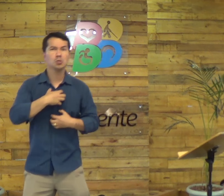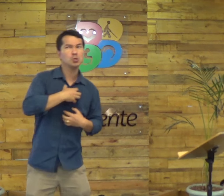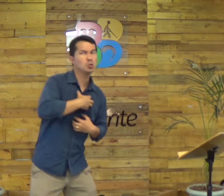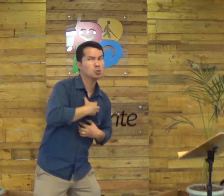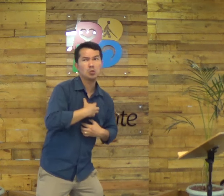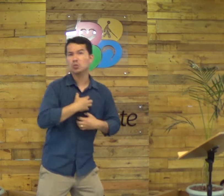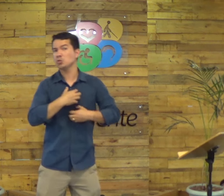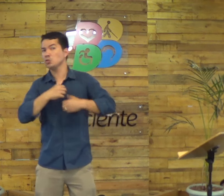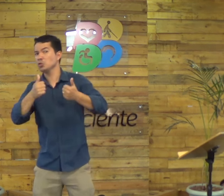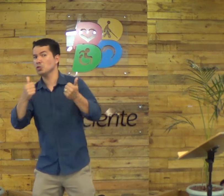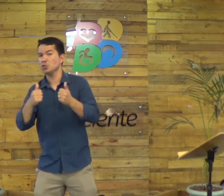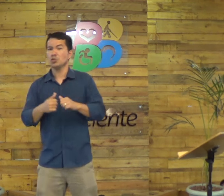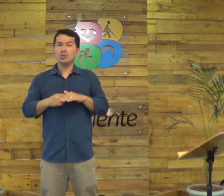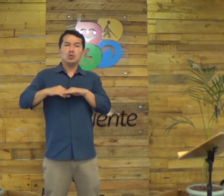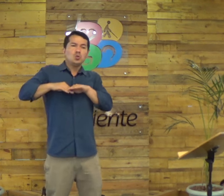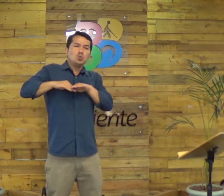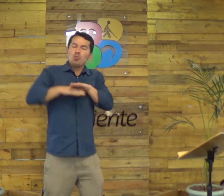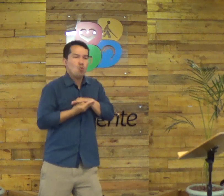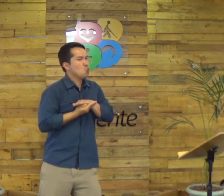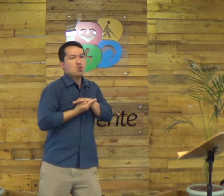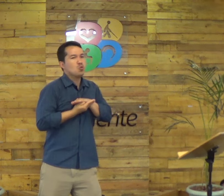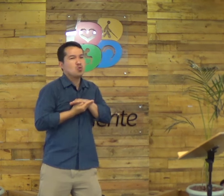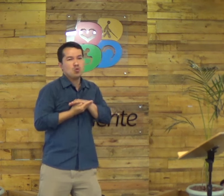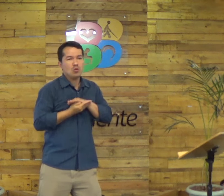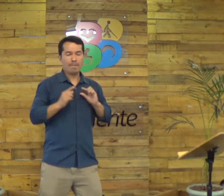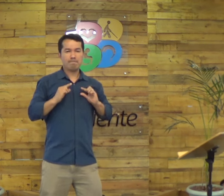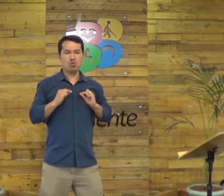como que se importavam, né, é que eu me acostumei,